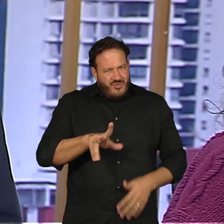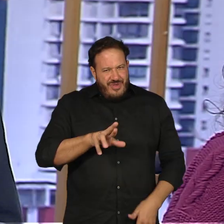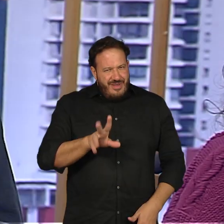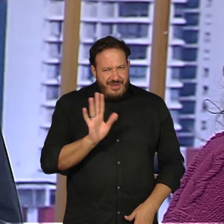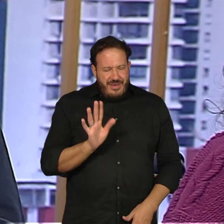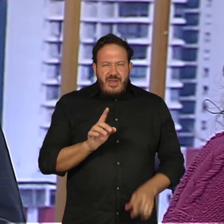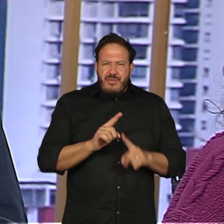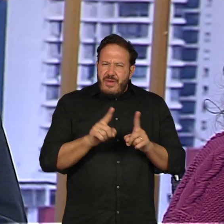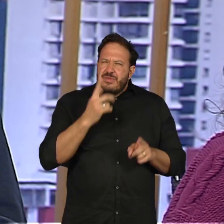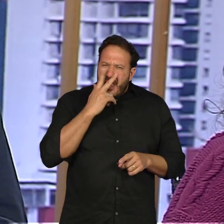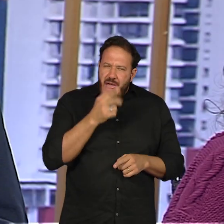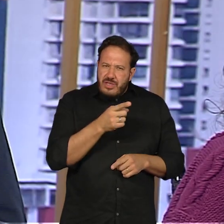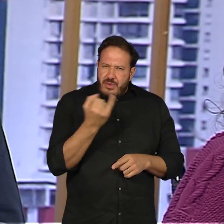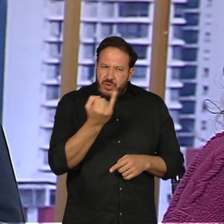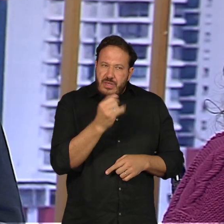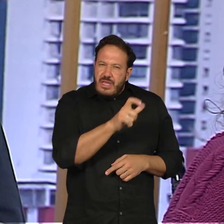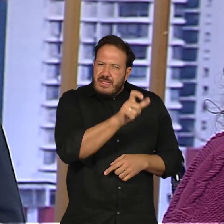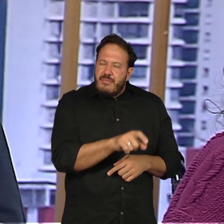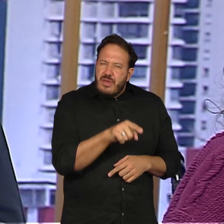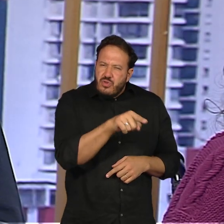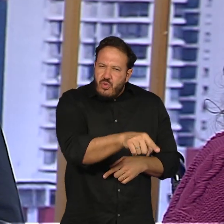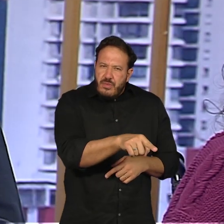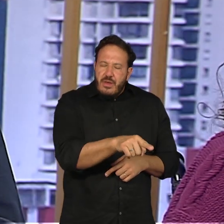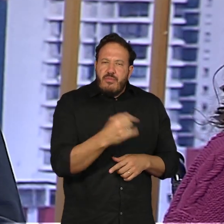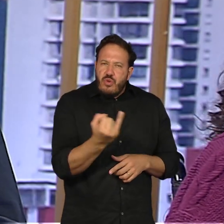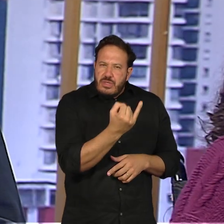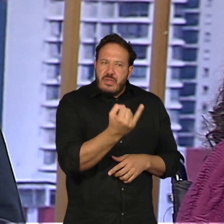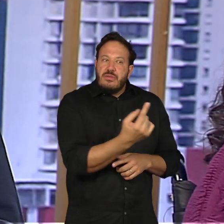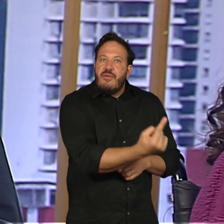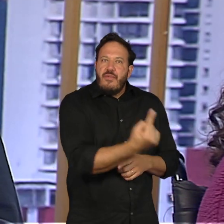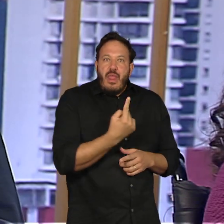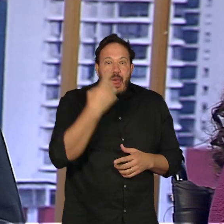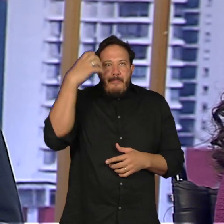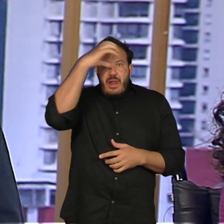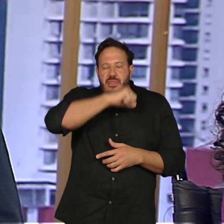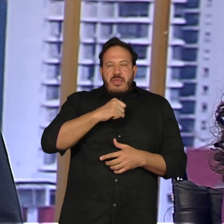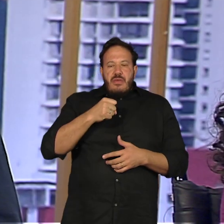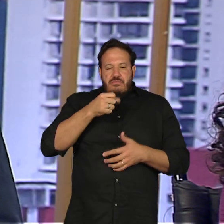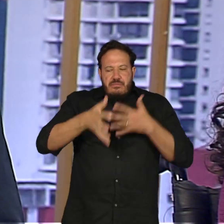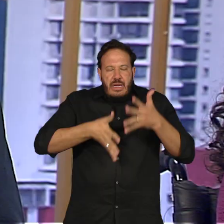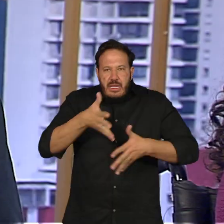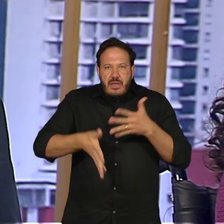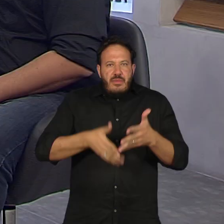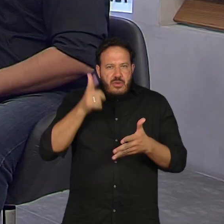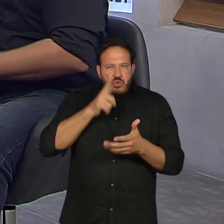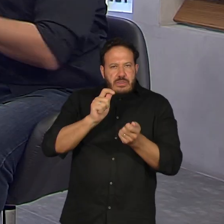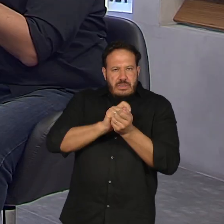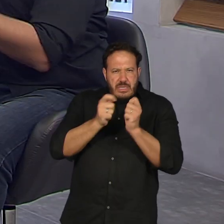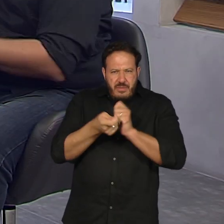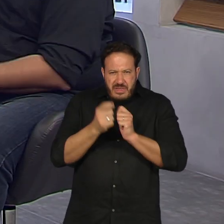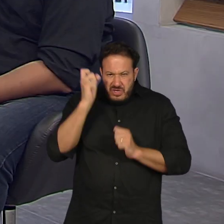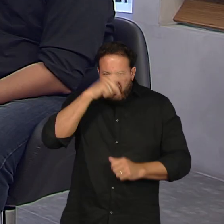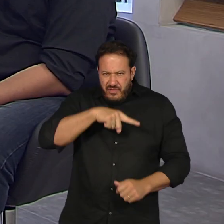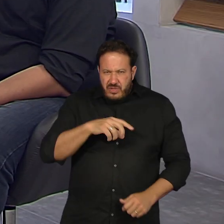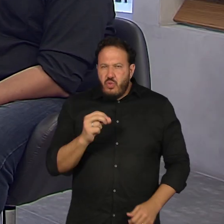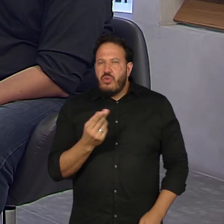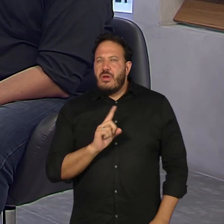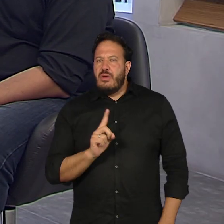que é importante essa pessoa vir a conhecer Libras e seria difícil para ela se adaptar?